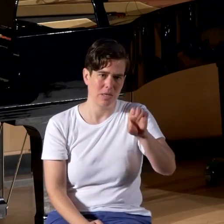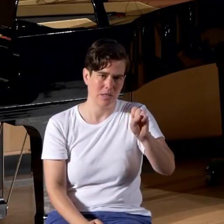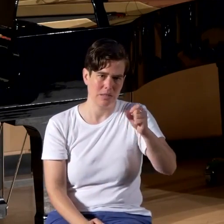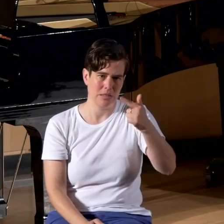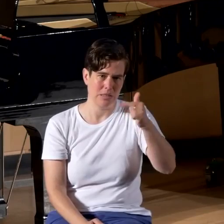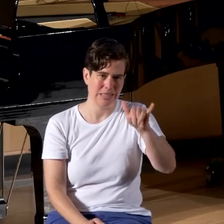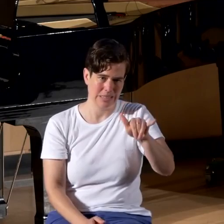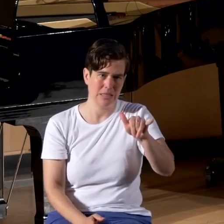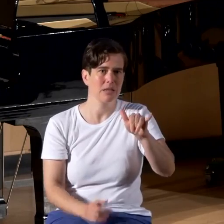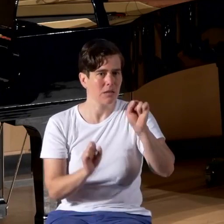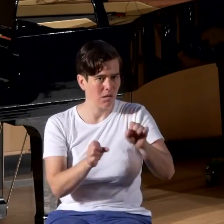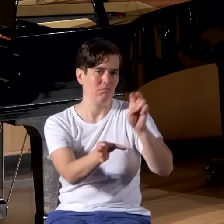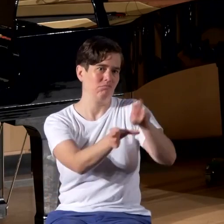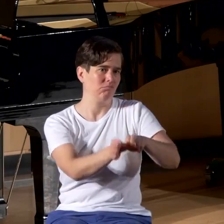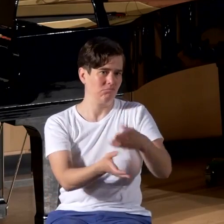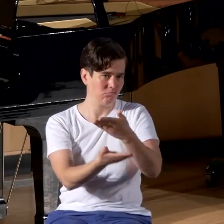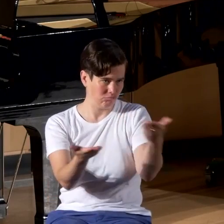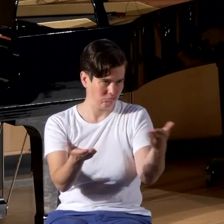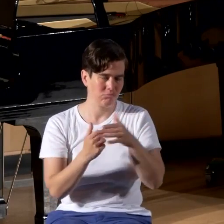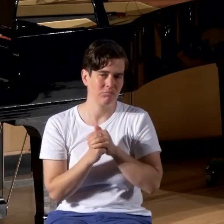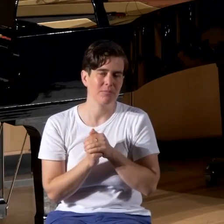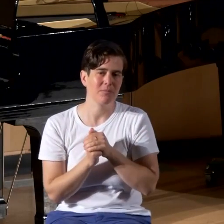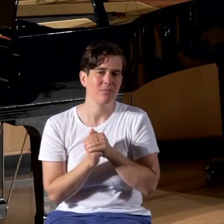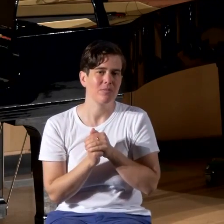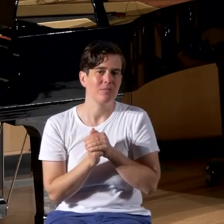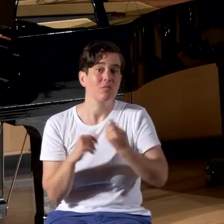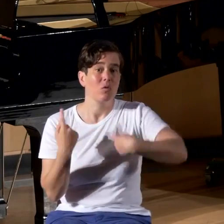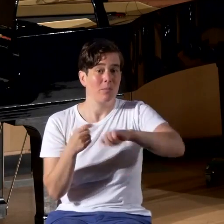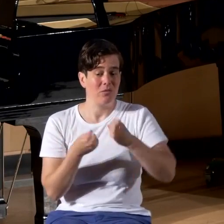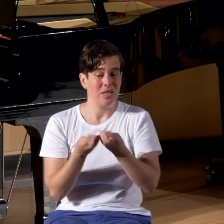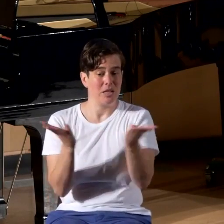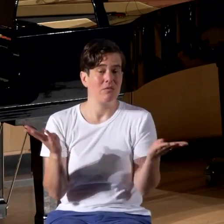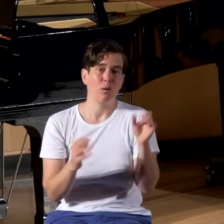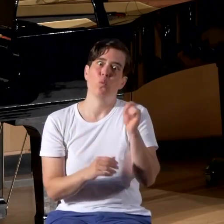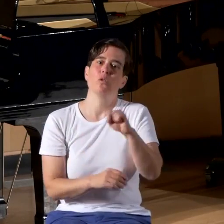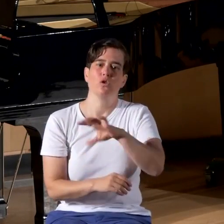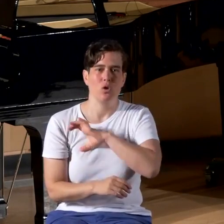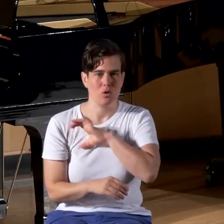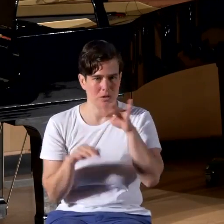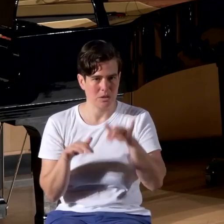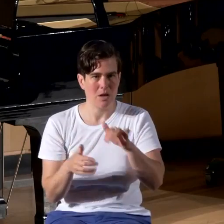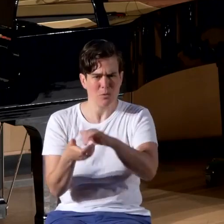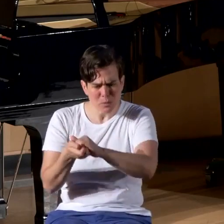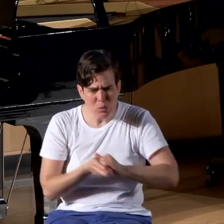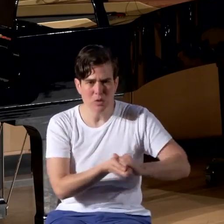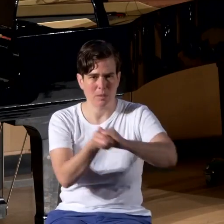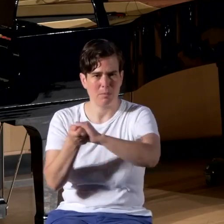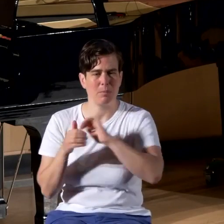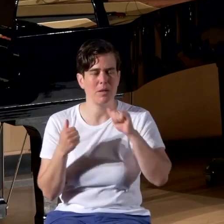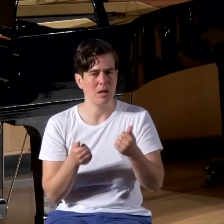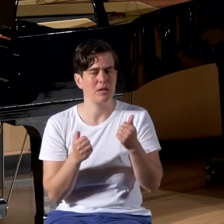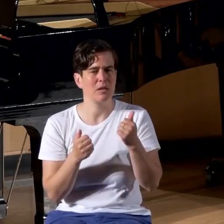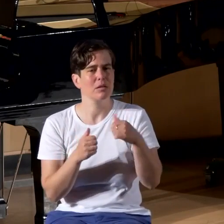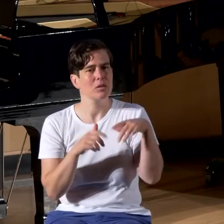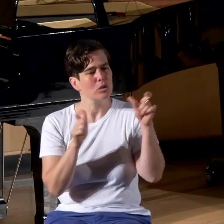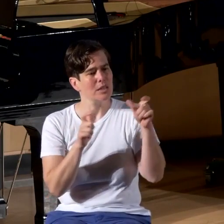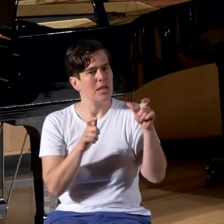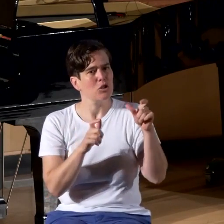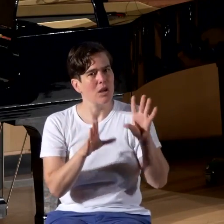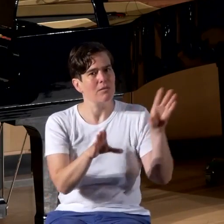uns nutzen. Unsere Vielfalt war schon immer unsere Chance. Nur gemeinsam können wir wirksam für eine